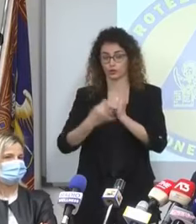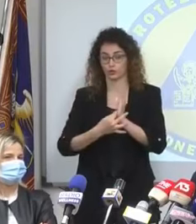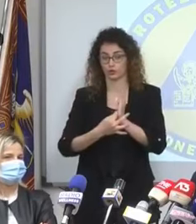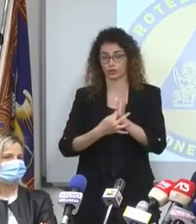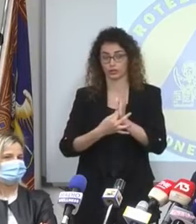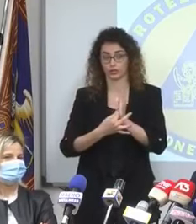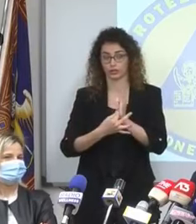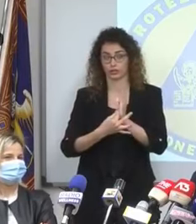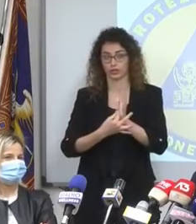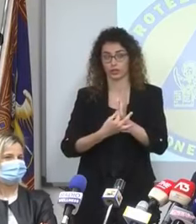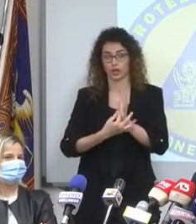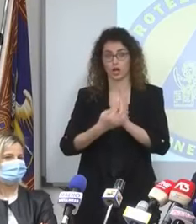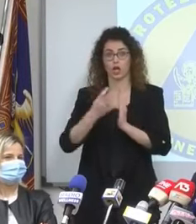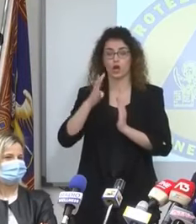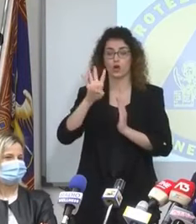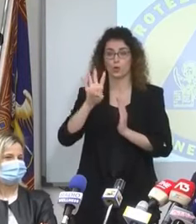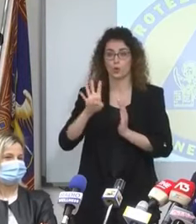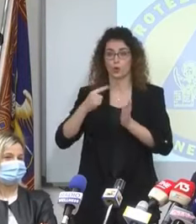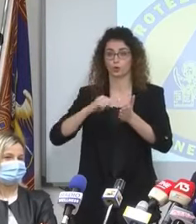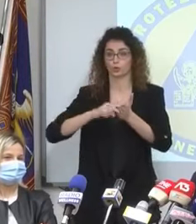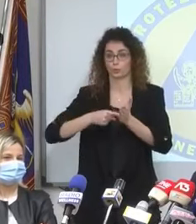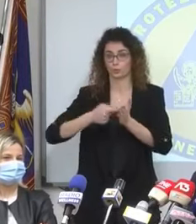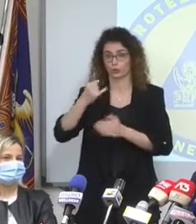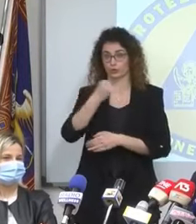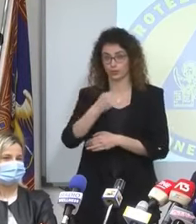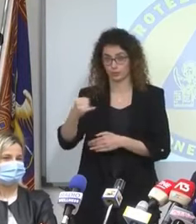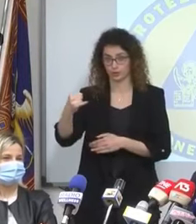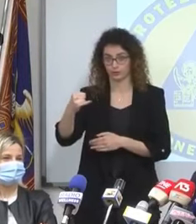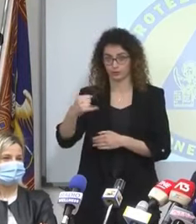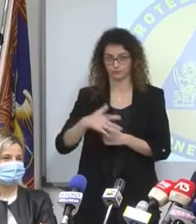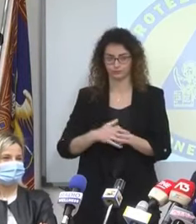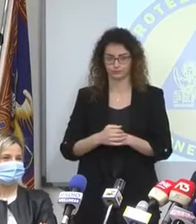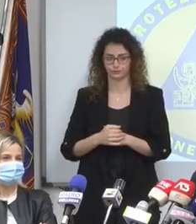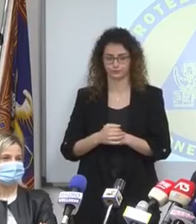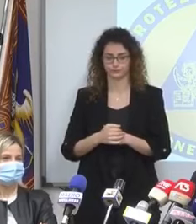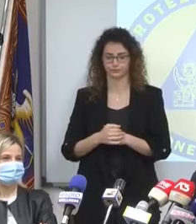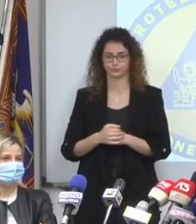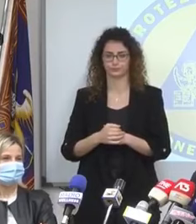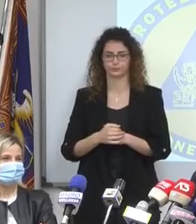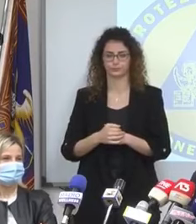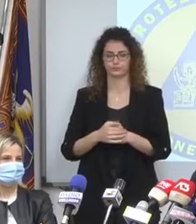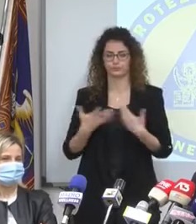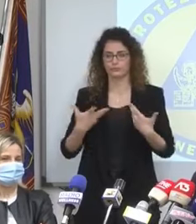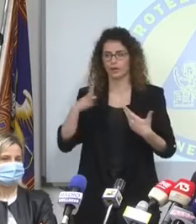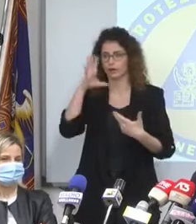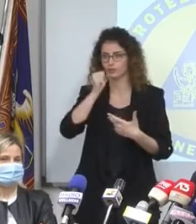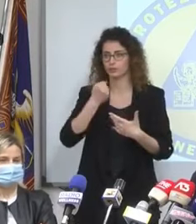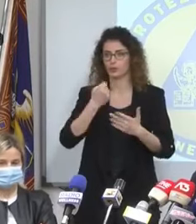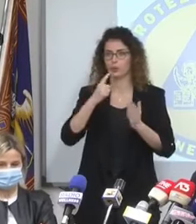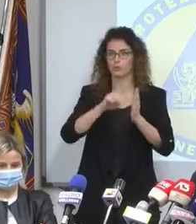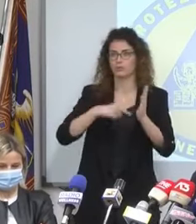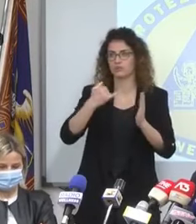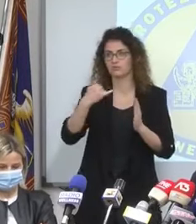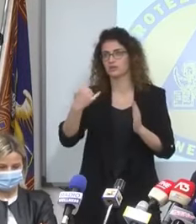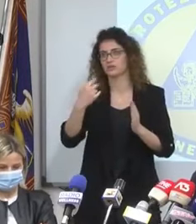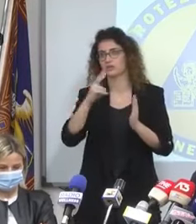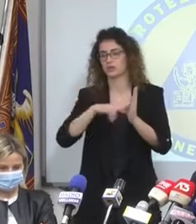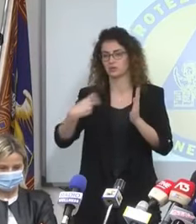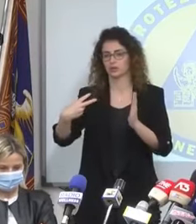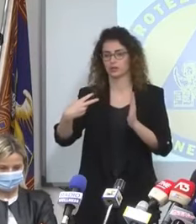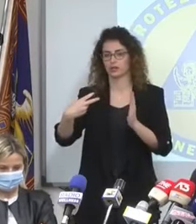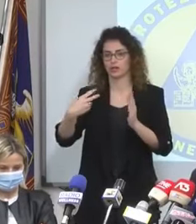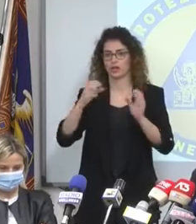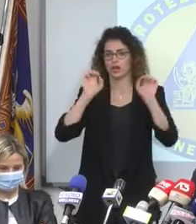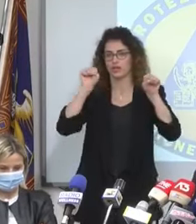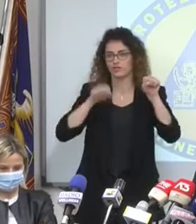fa 4 milioni e mezzo. Allora, voi capite che noi riusciamo veramente in un mese e mezzo, due mesi, a far tutti i veneti.